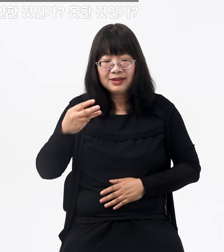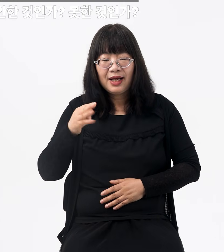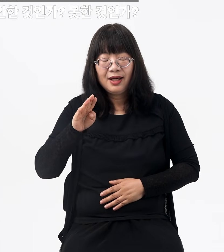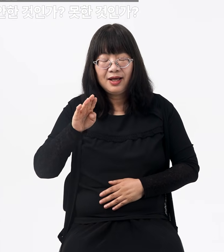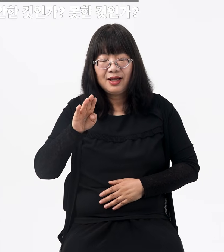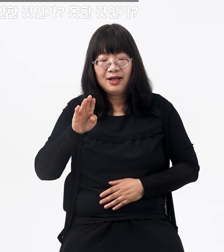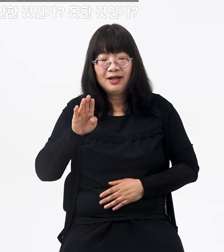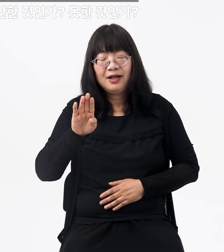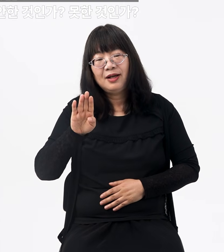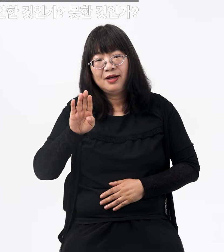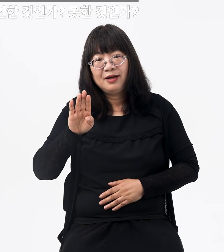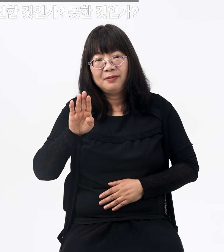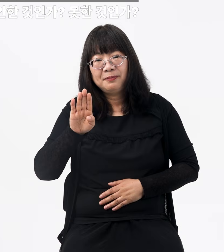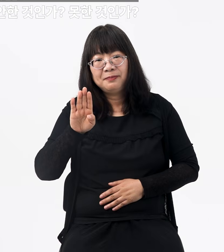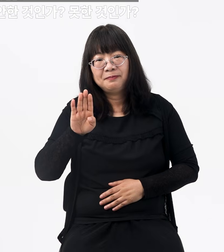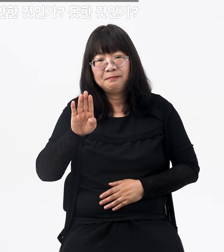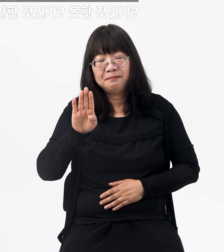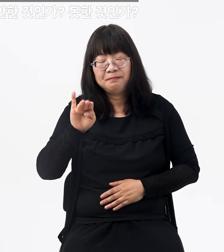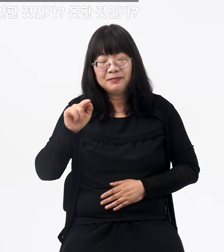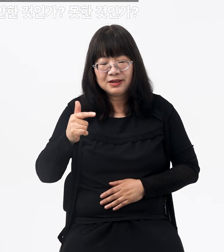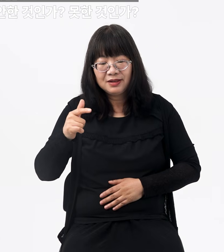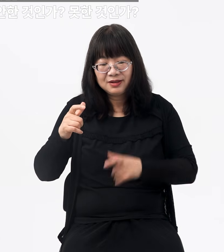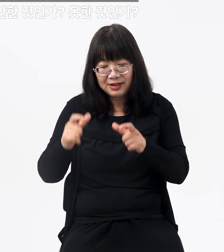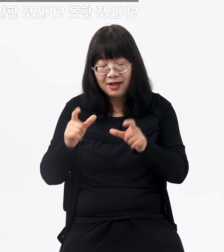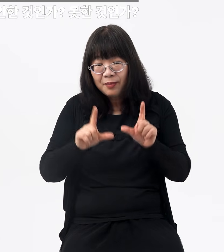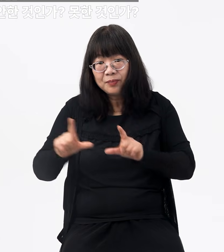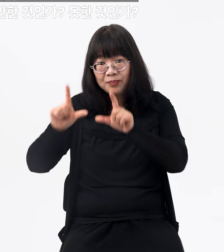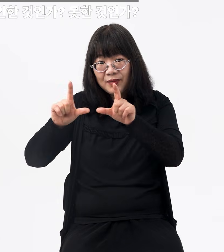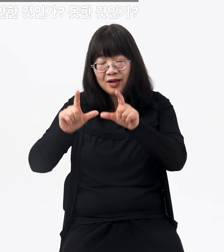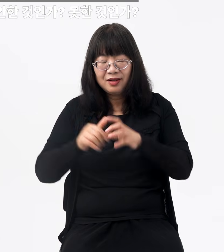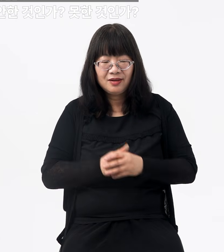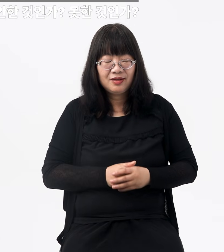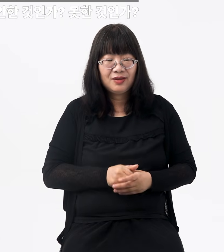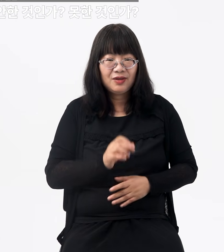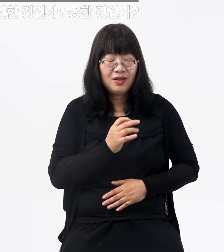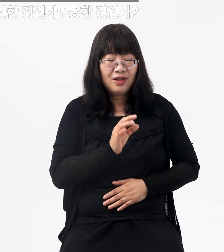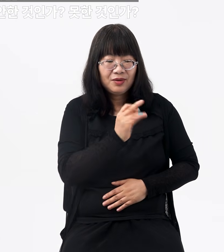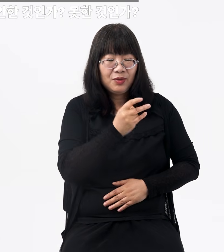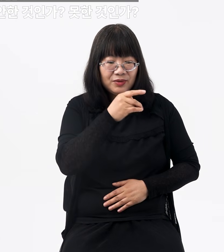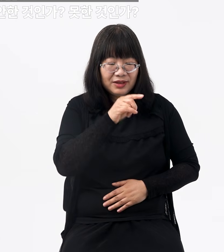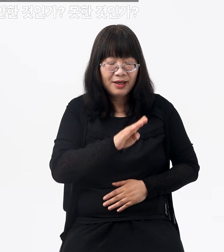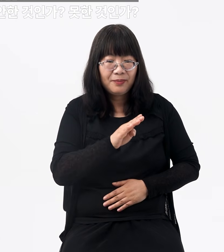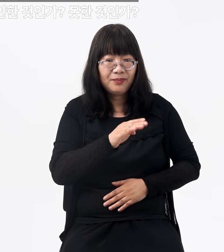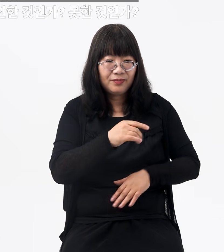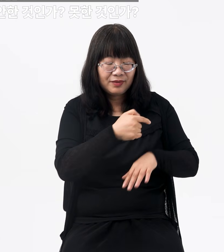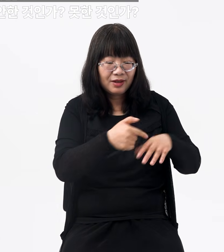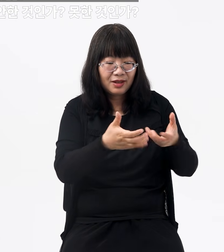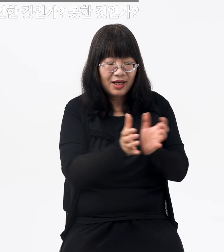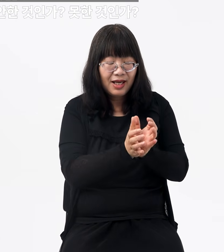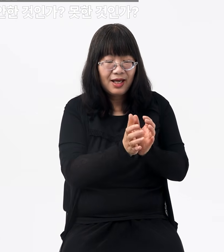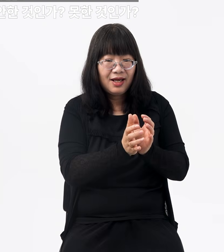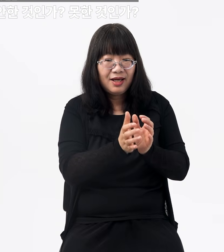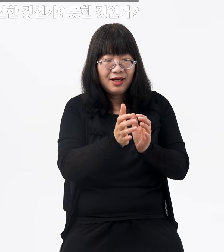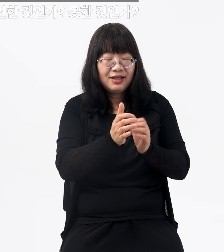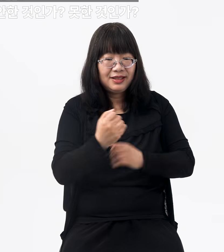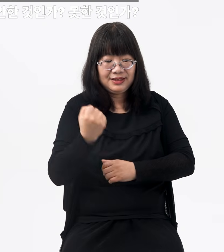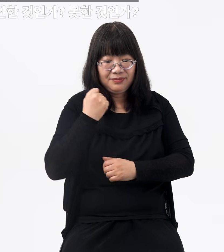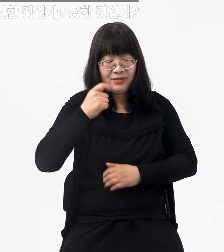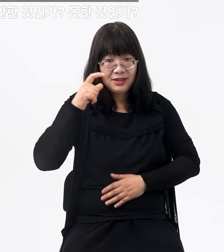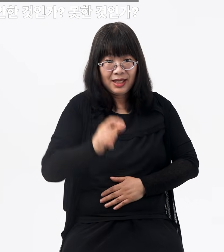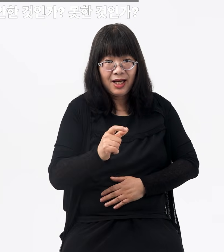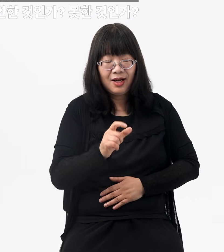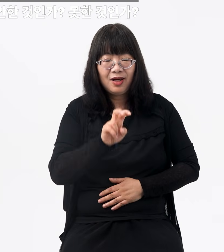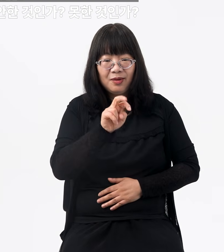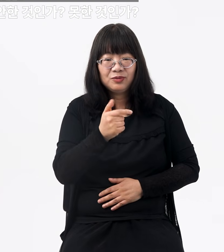살빔에 거주하였더니 요셉의 가문의 힘이 강성하며, 요셉의 가문은